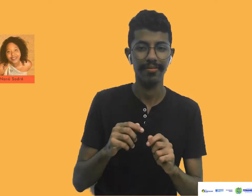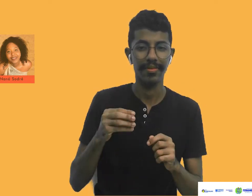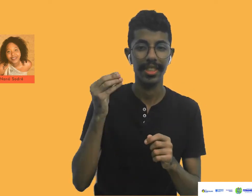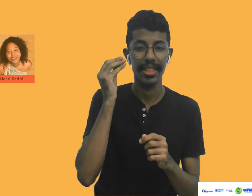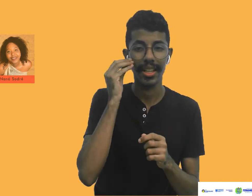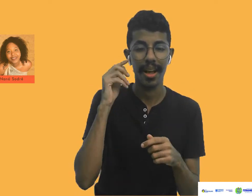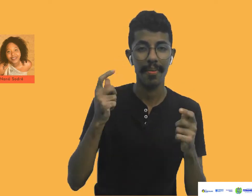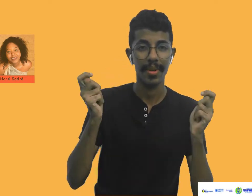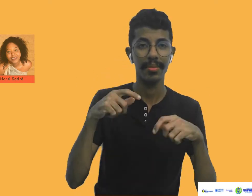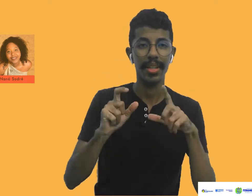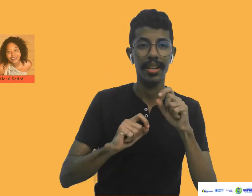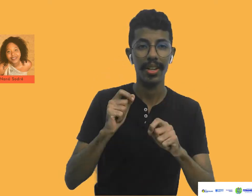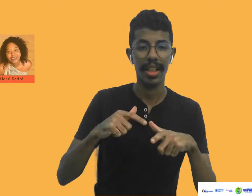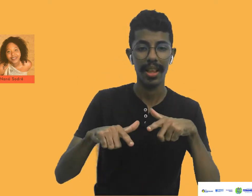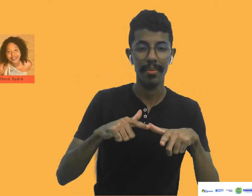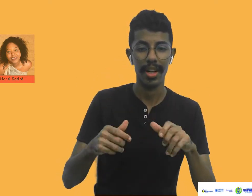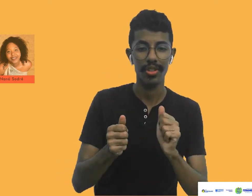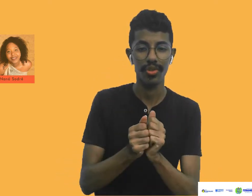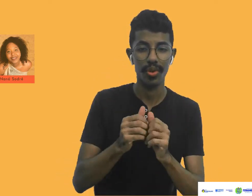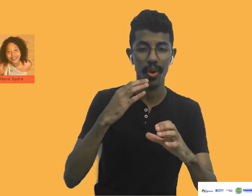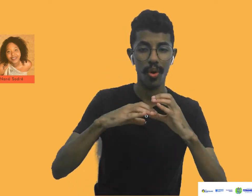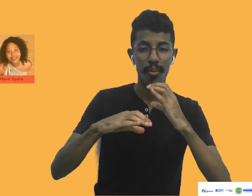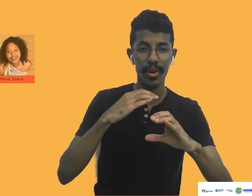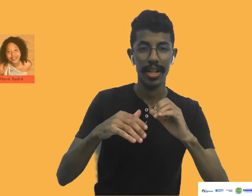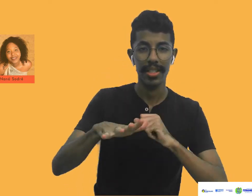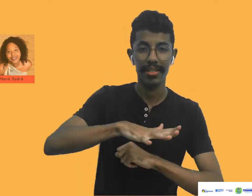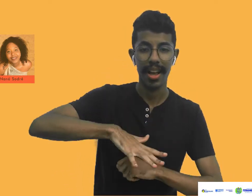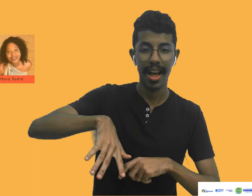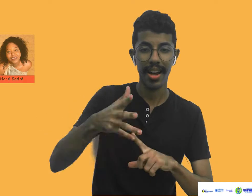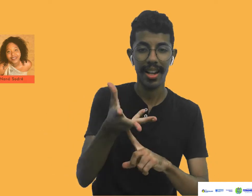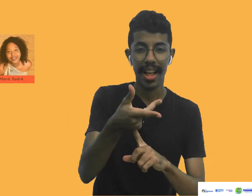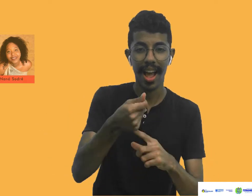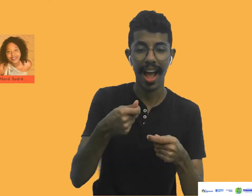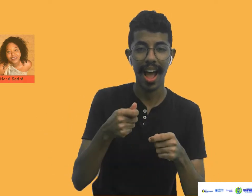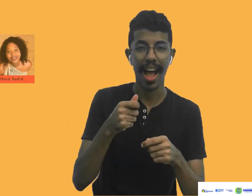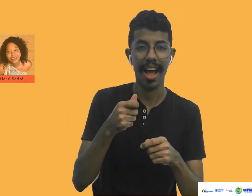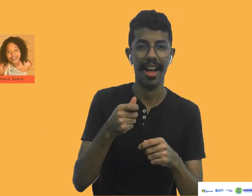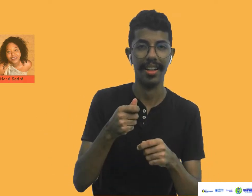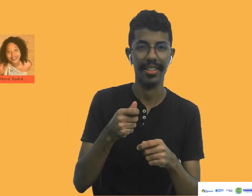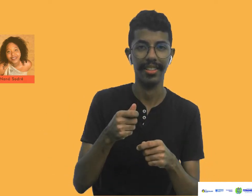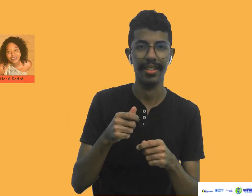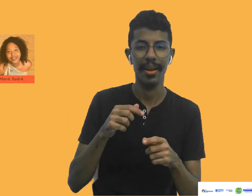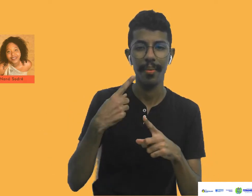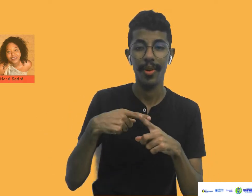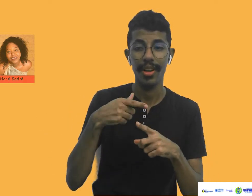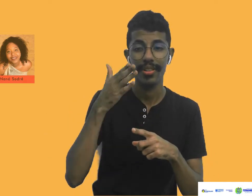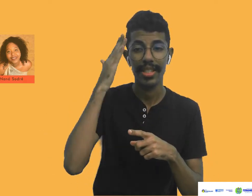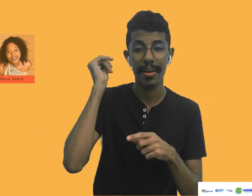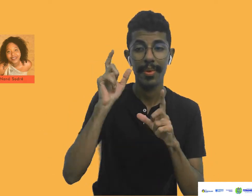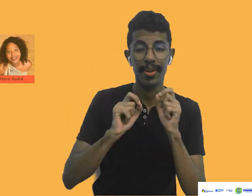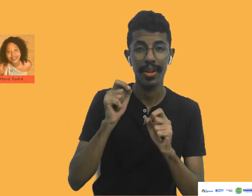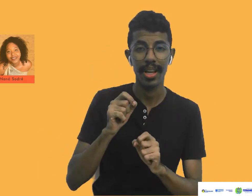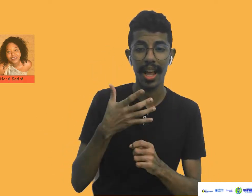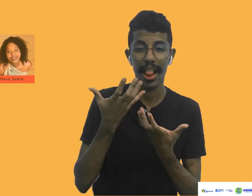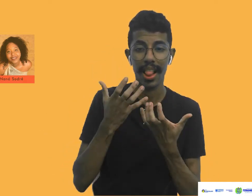trabalhar com a comunicação dentro de um viés artístico, porque eu sabia que eu não queria.